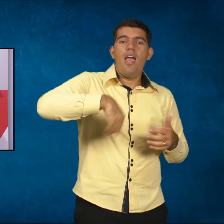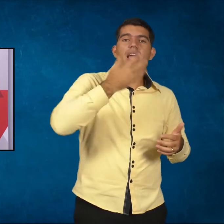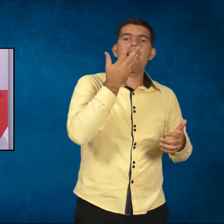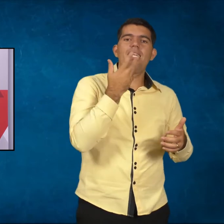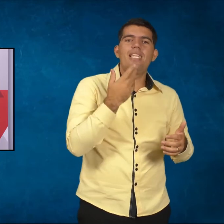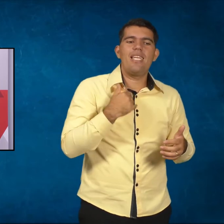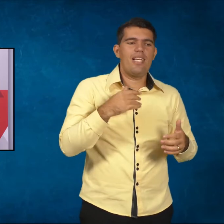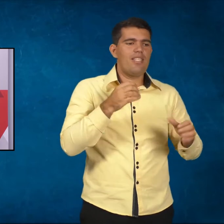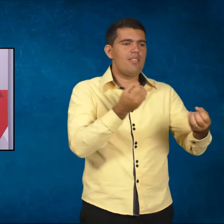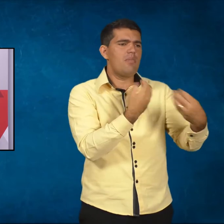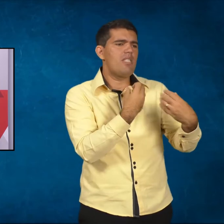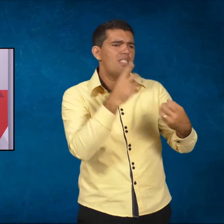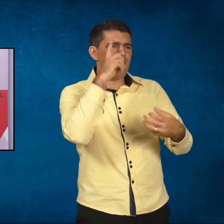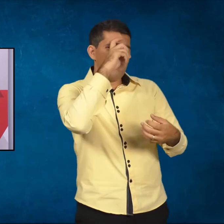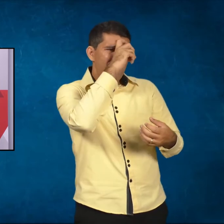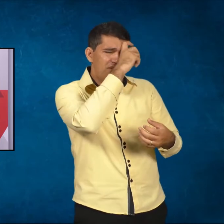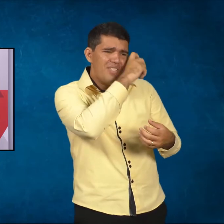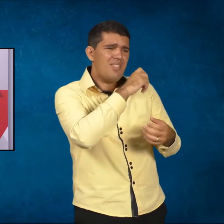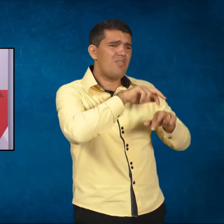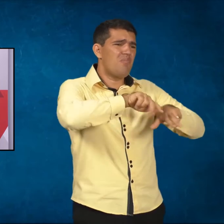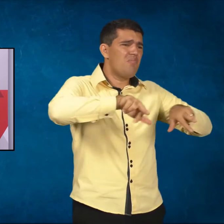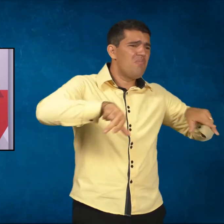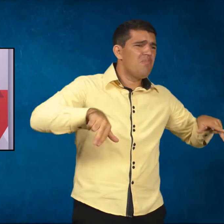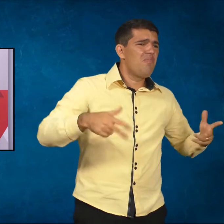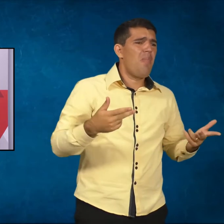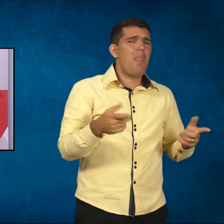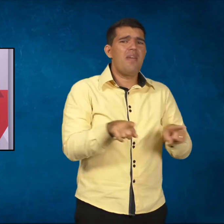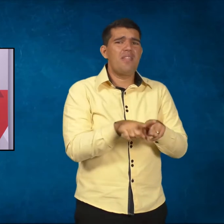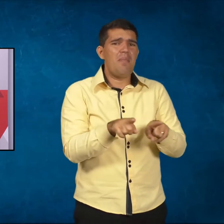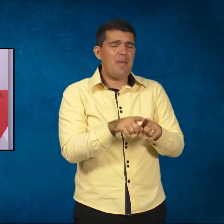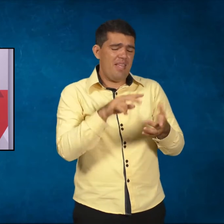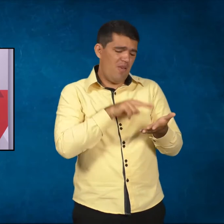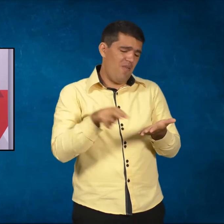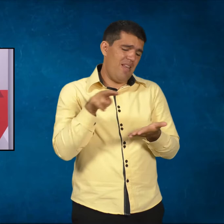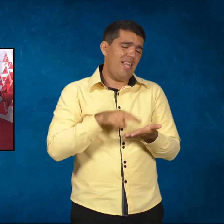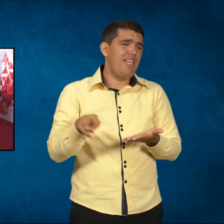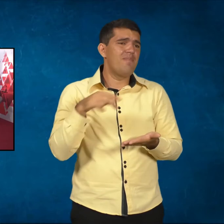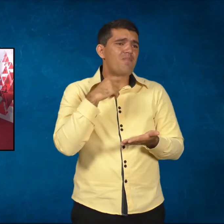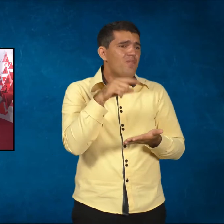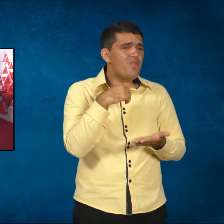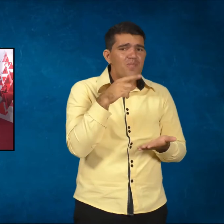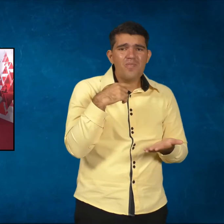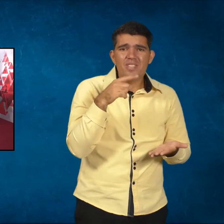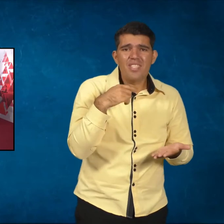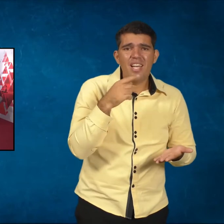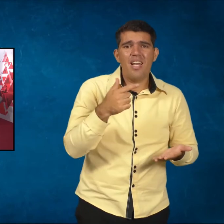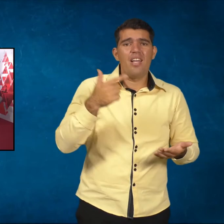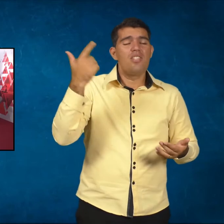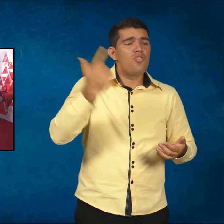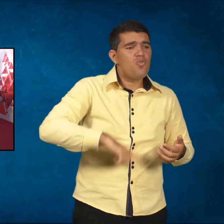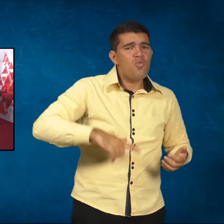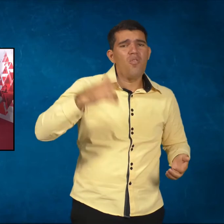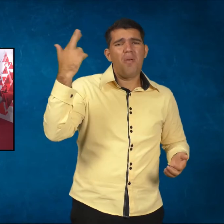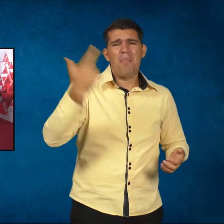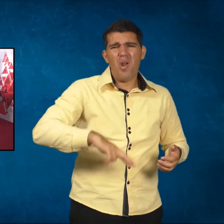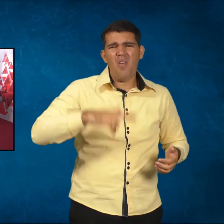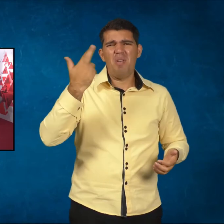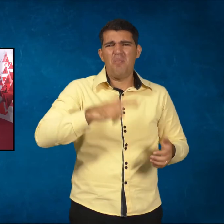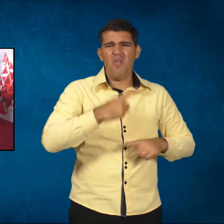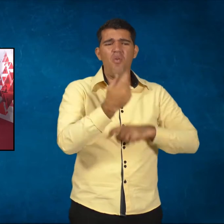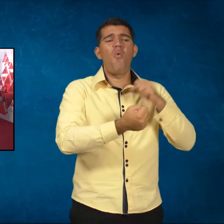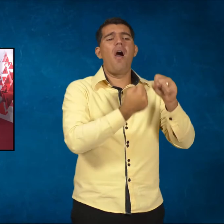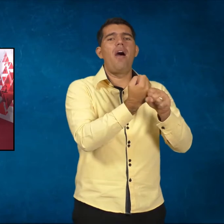crianças que tiveram dificuldades de aprendizagem que ficaram uma condição de alfabetiz o verão sucessivas